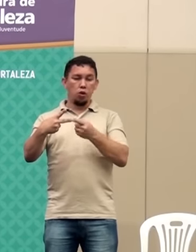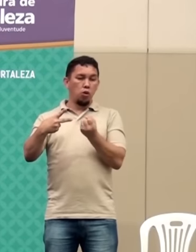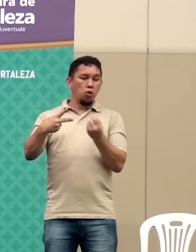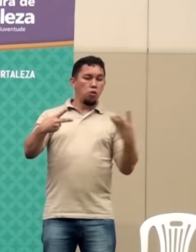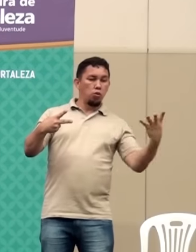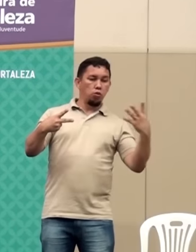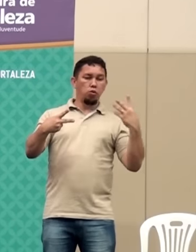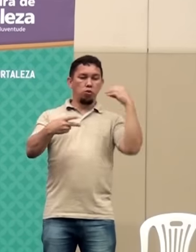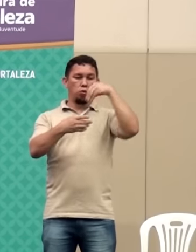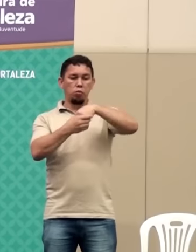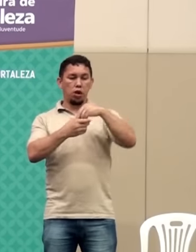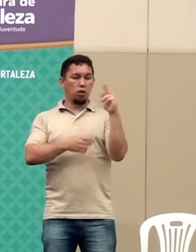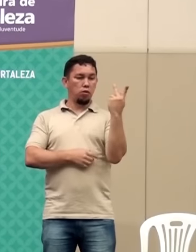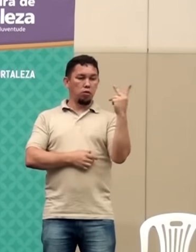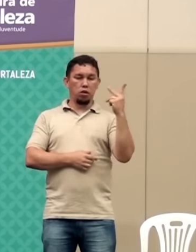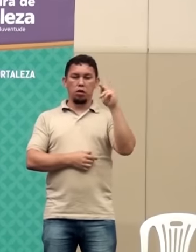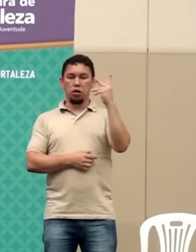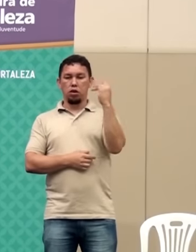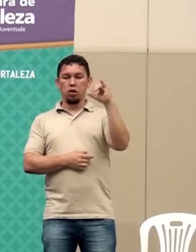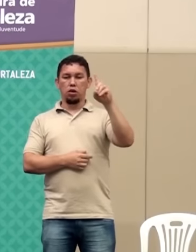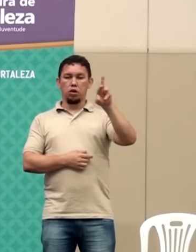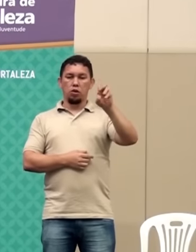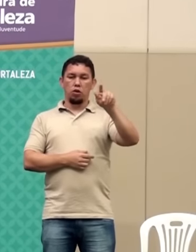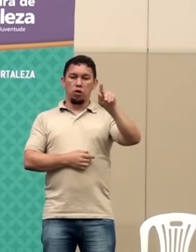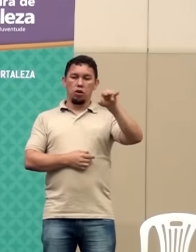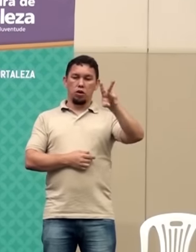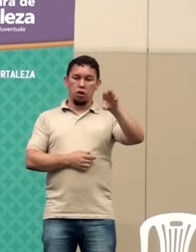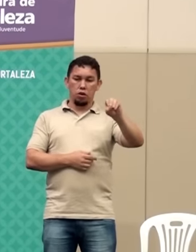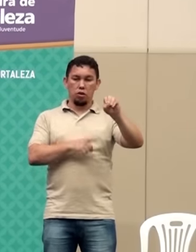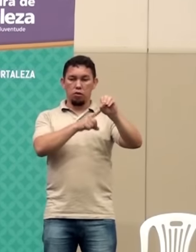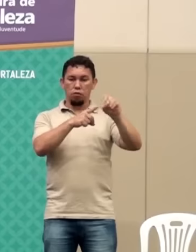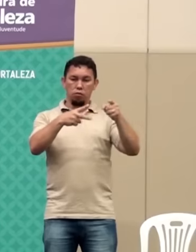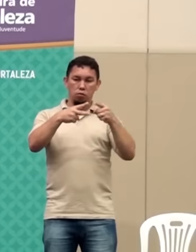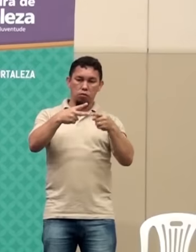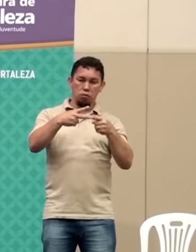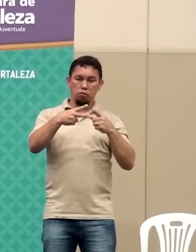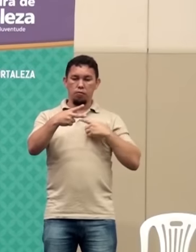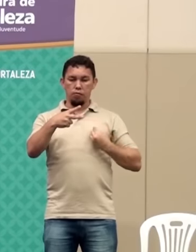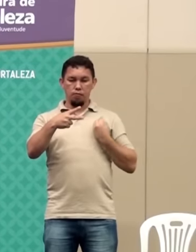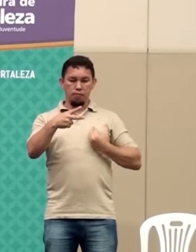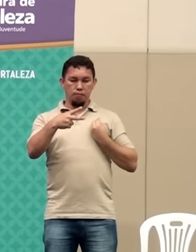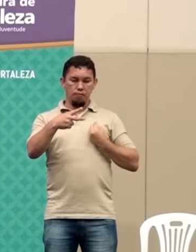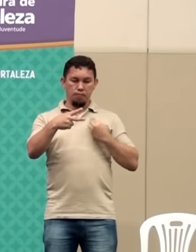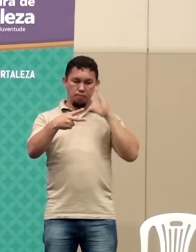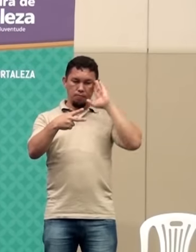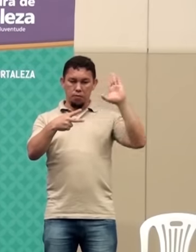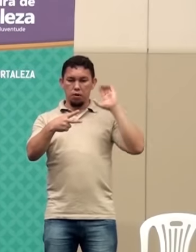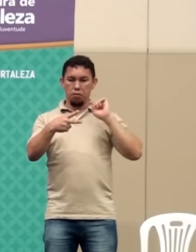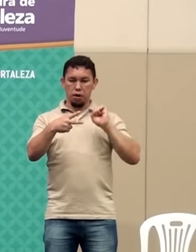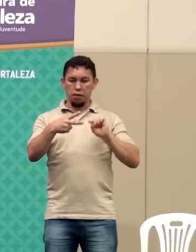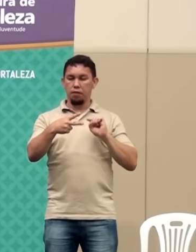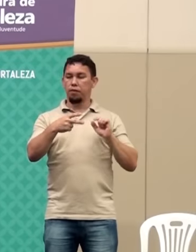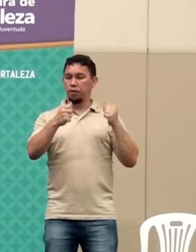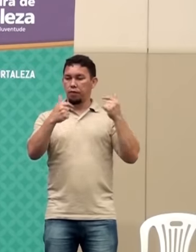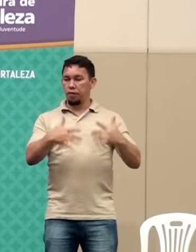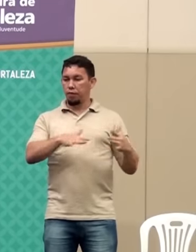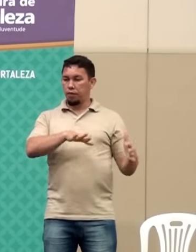hidrogênios ionizáveis. Dessas classificações que a gente falou, as duas que eu destaco são essas, tá?